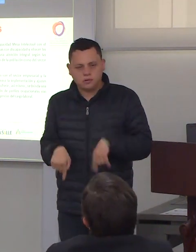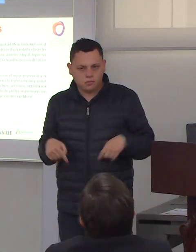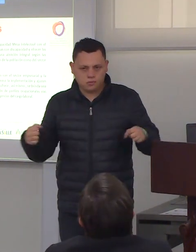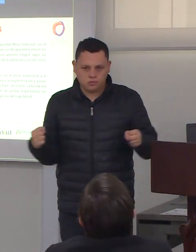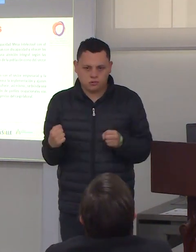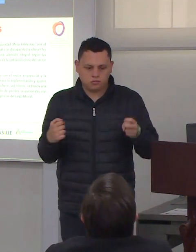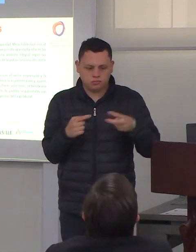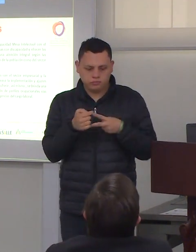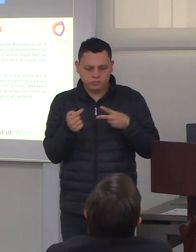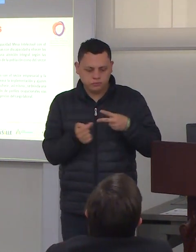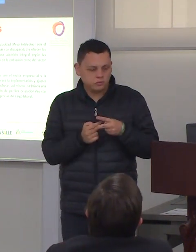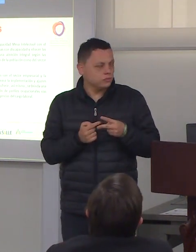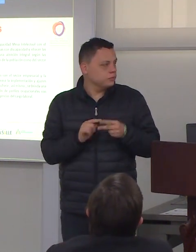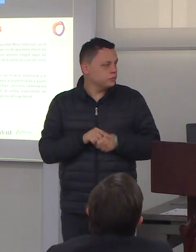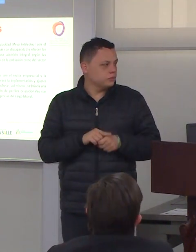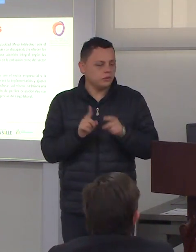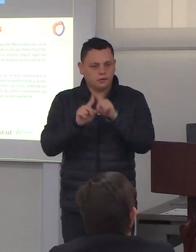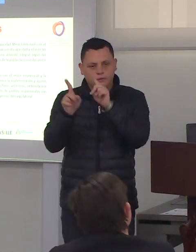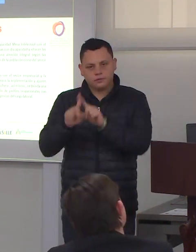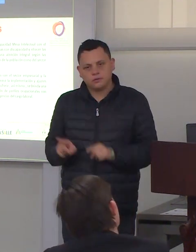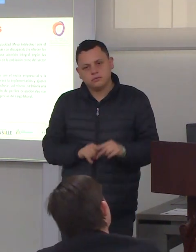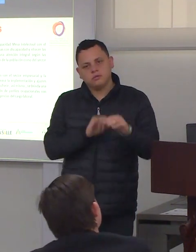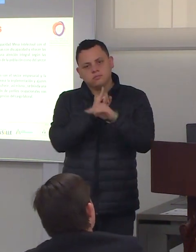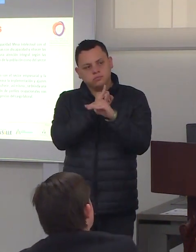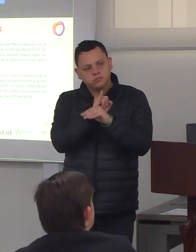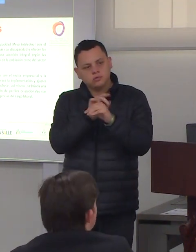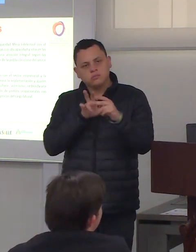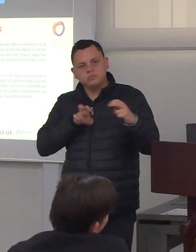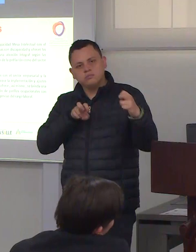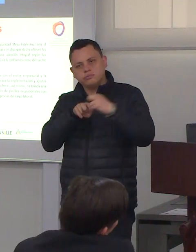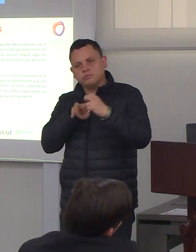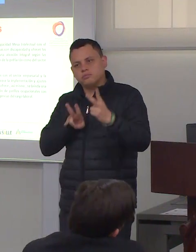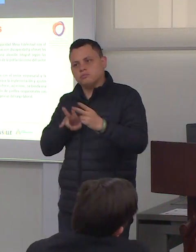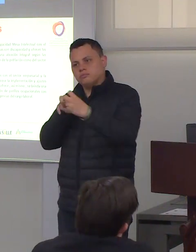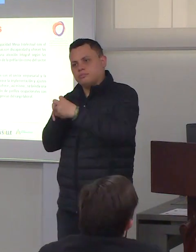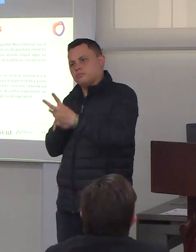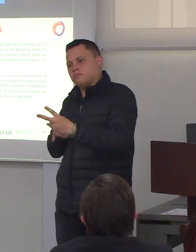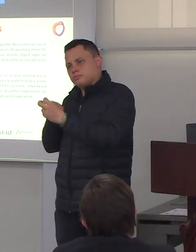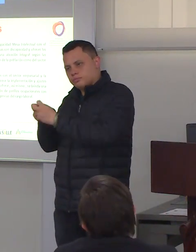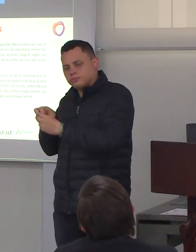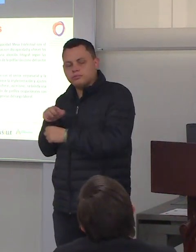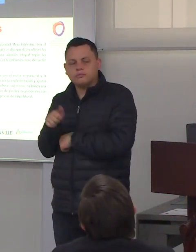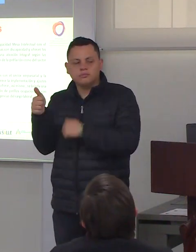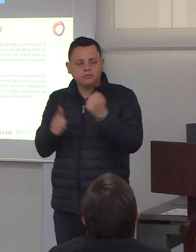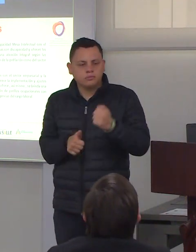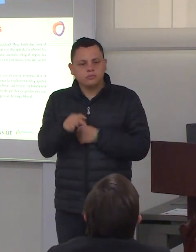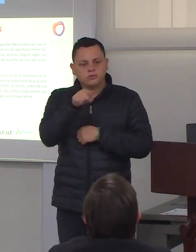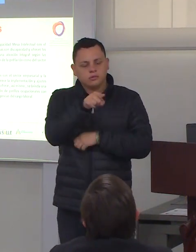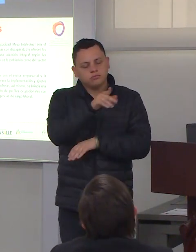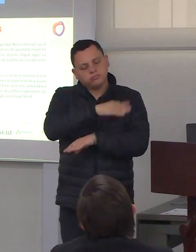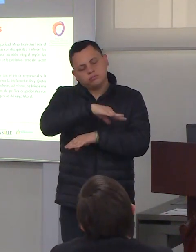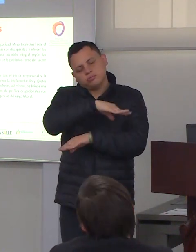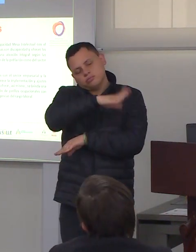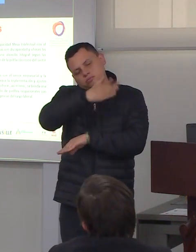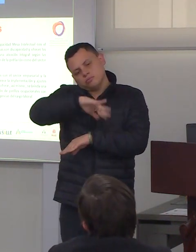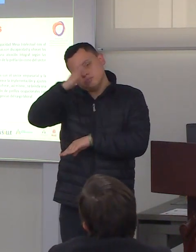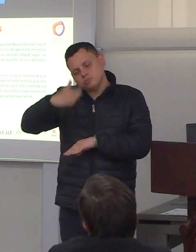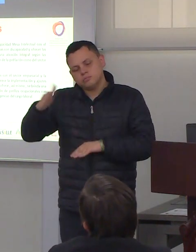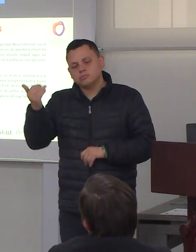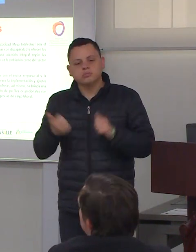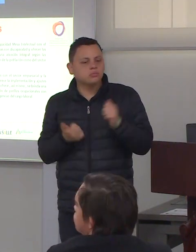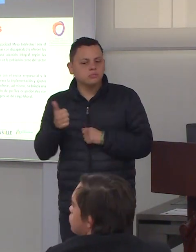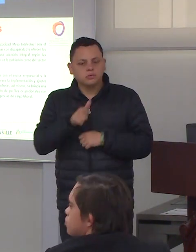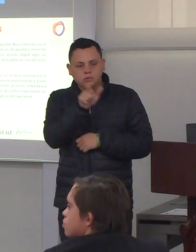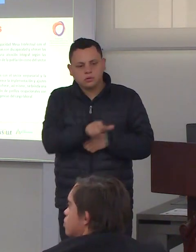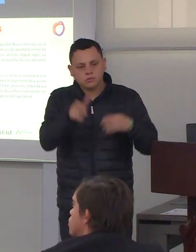Nos sentamos con distintas instituciones que trabajan, en caso de Antioquia, con instituciones de personas